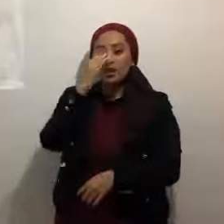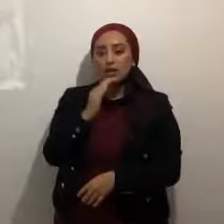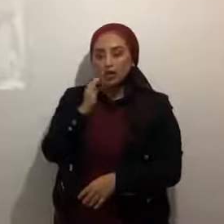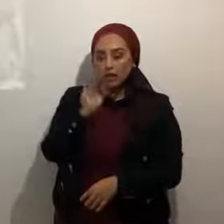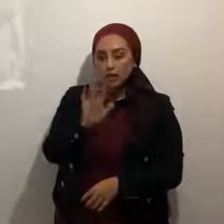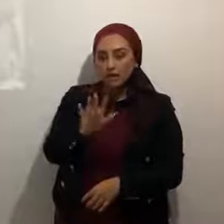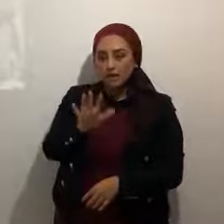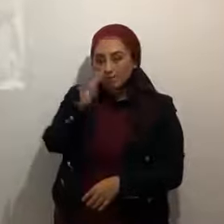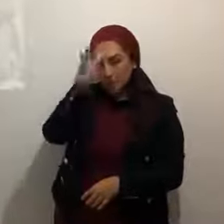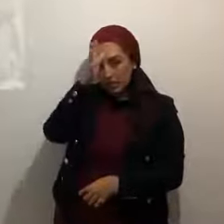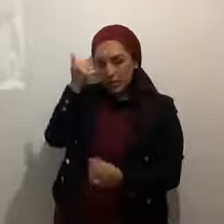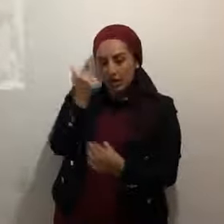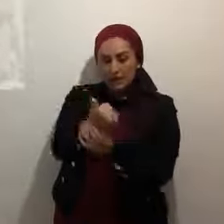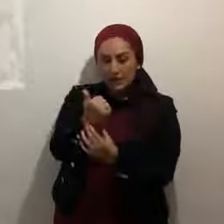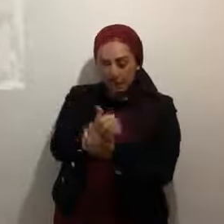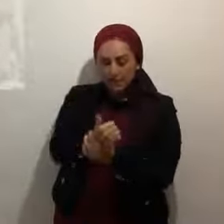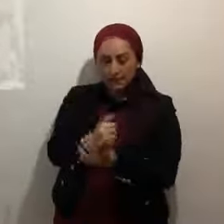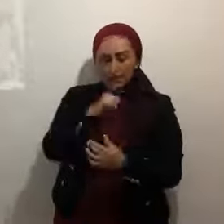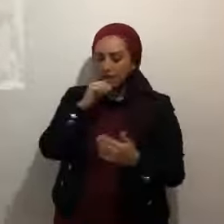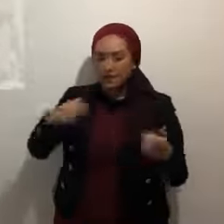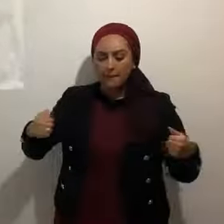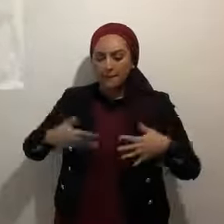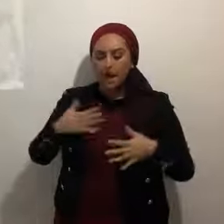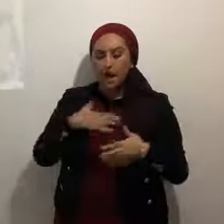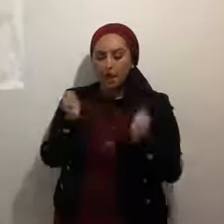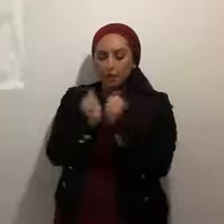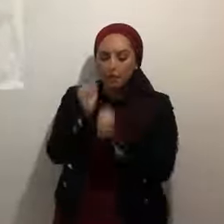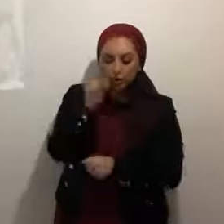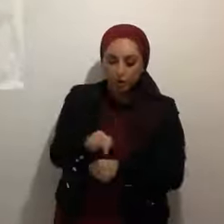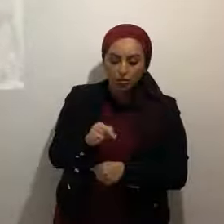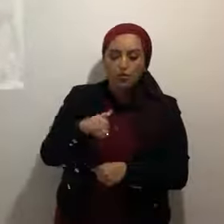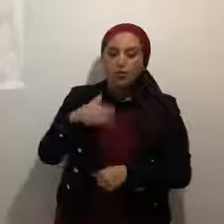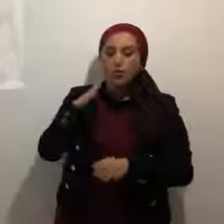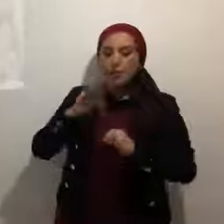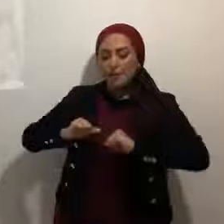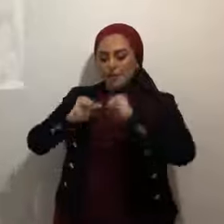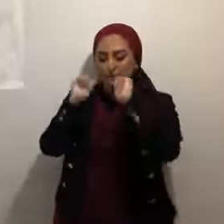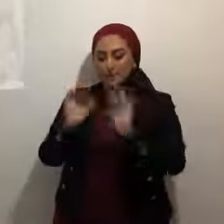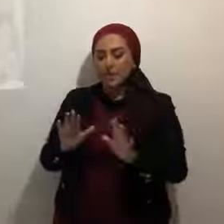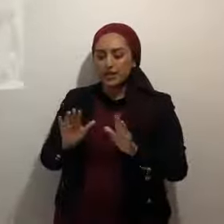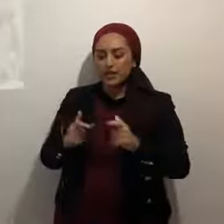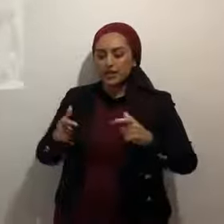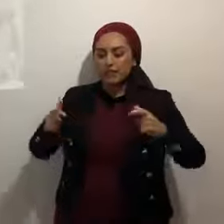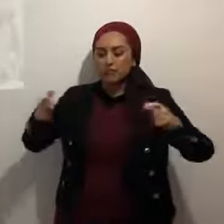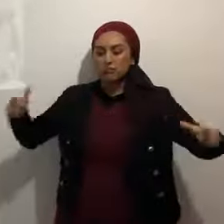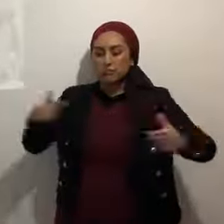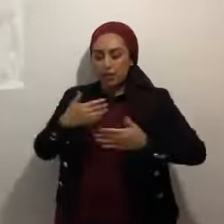No temas, porque yo estoy contigo y yo bendeciré y multiplicaré tu descendencia por amor de Abraham, mi